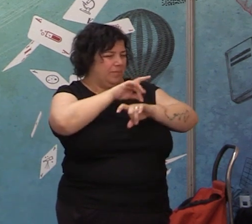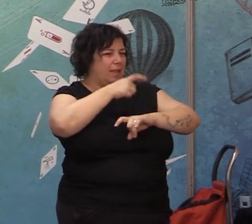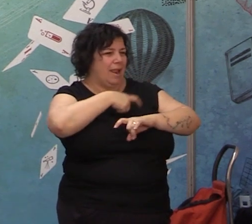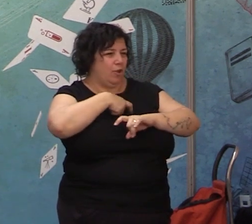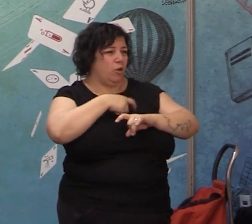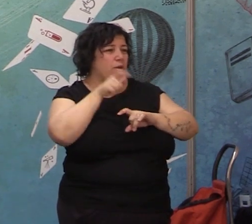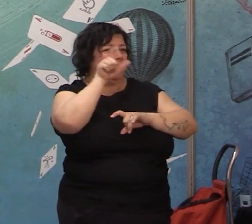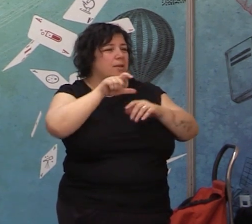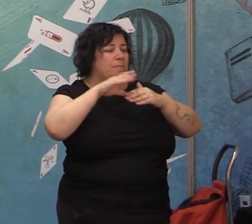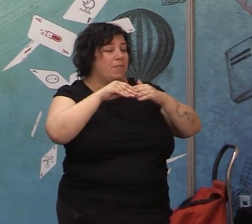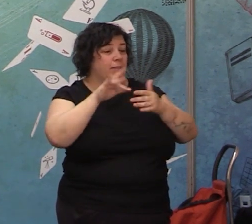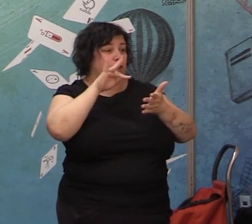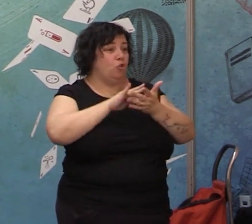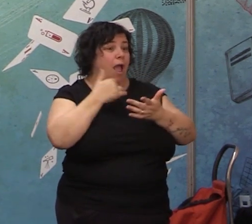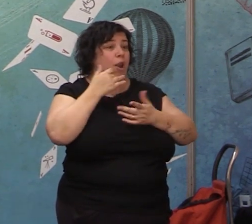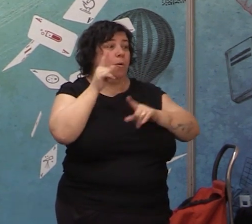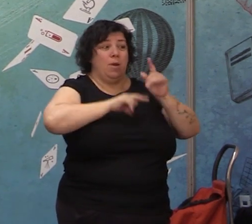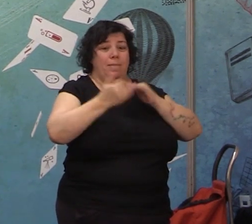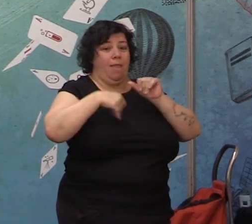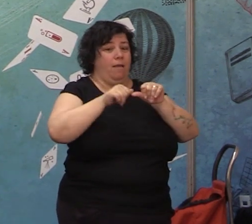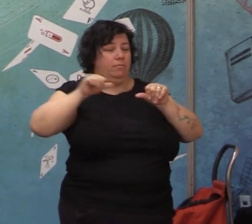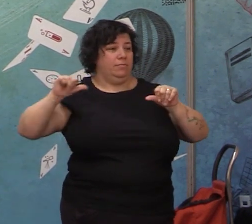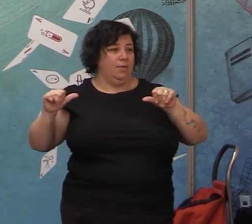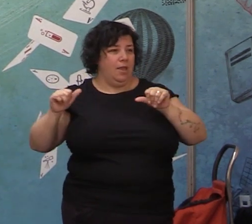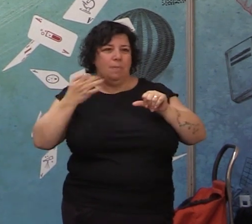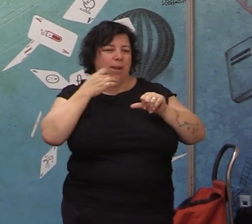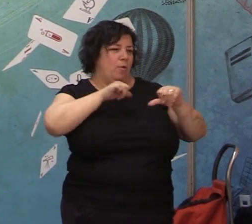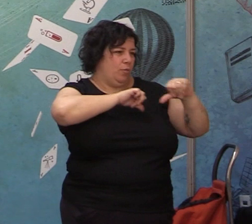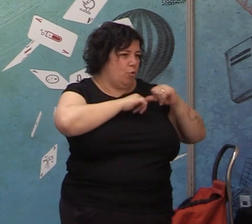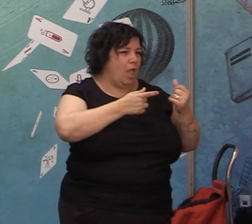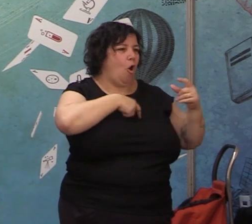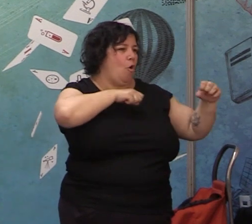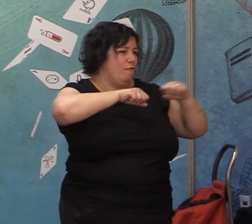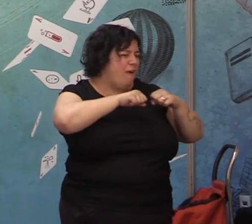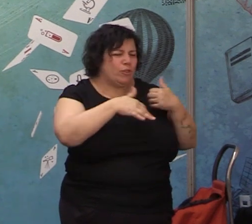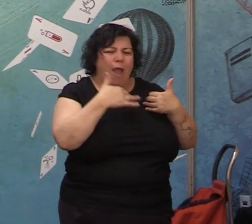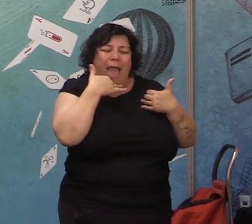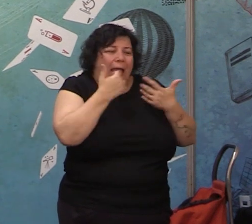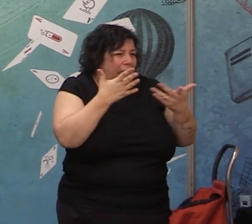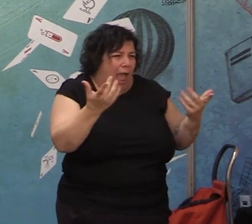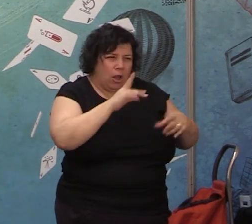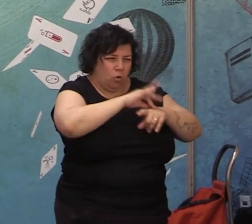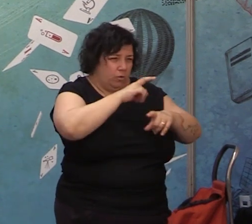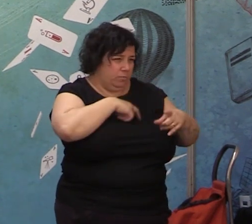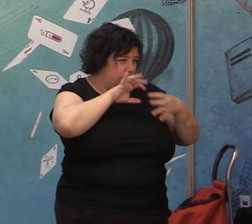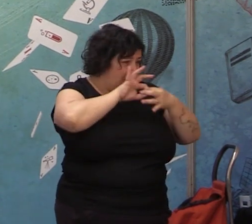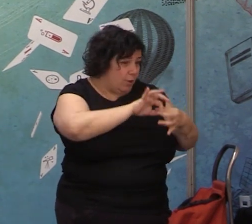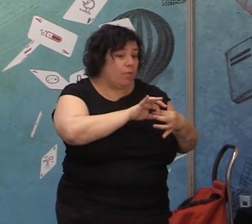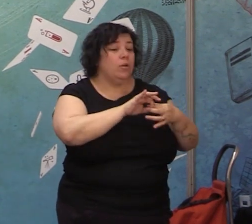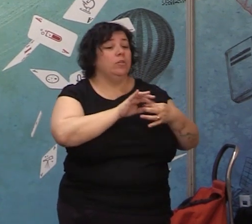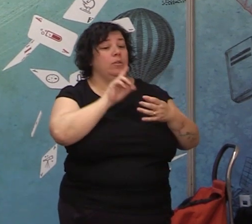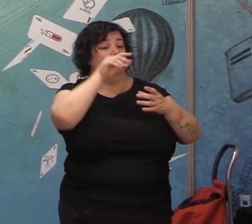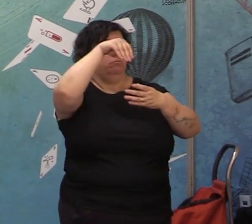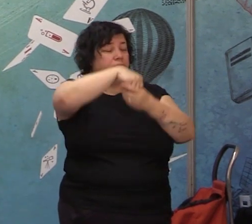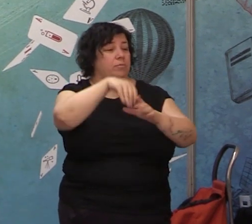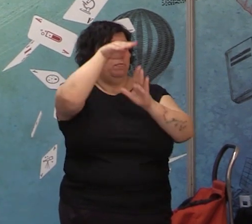para pacientes que ya han tenido algún problema cardíaco, una cirugía, un infarto, cualquier tipo de cardiopatía. Lo que hacemos es que cuando ya